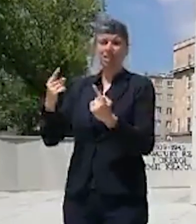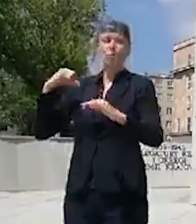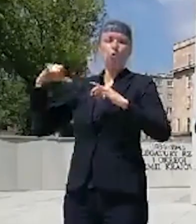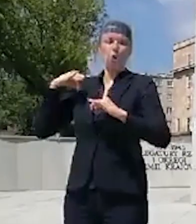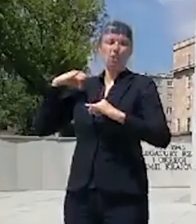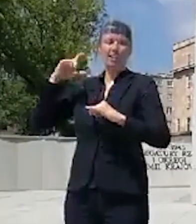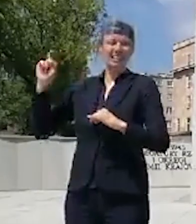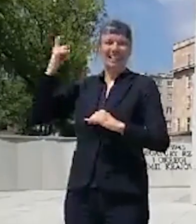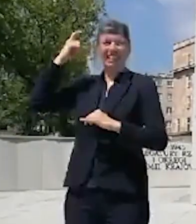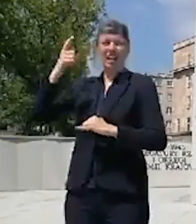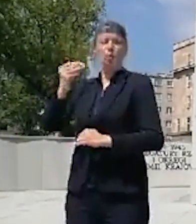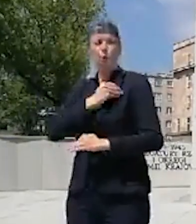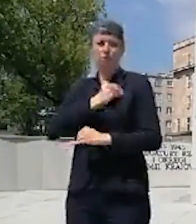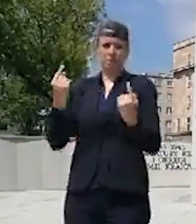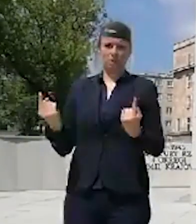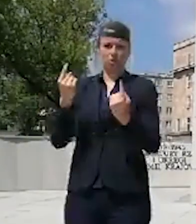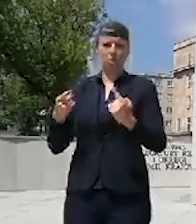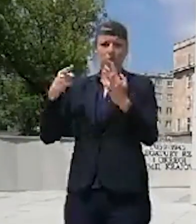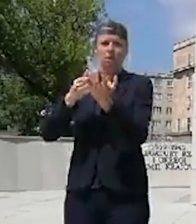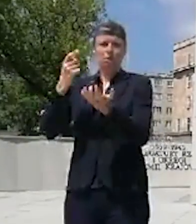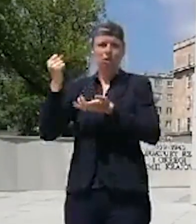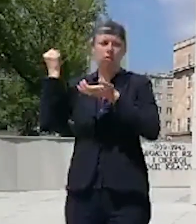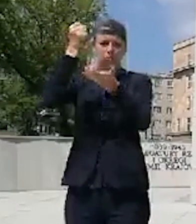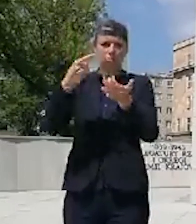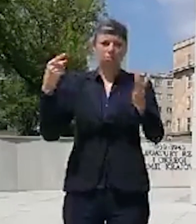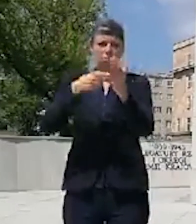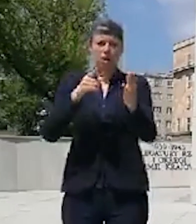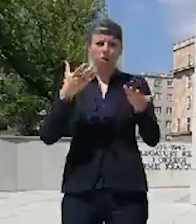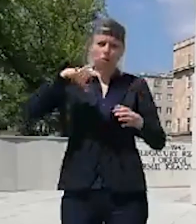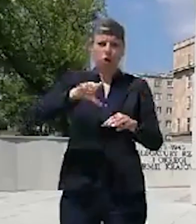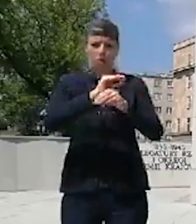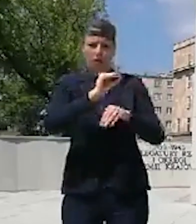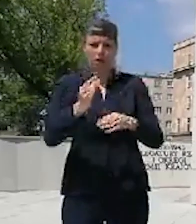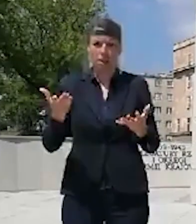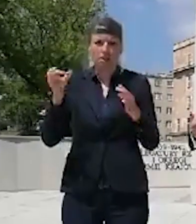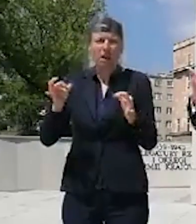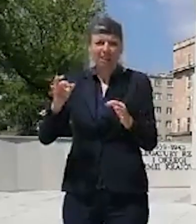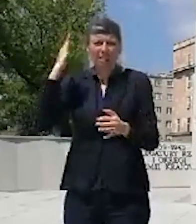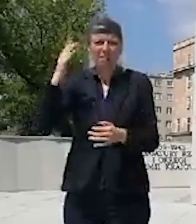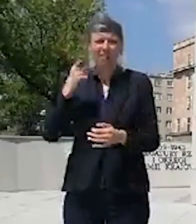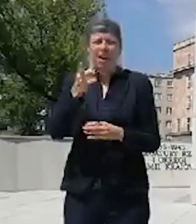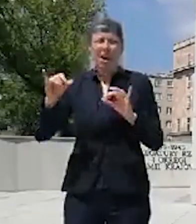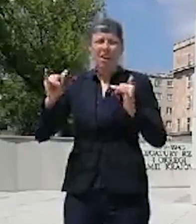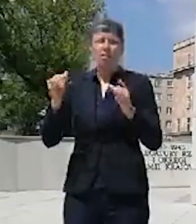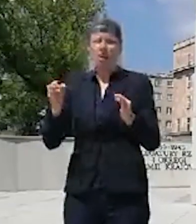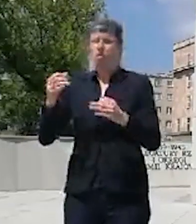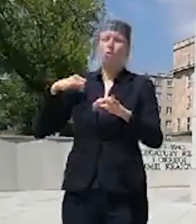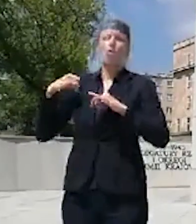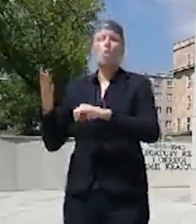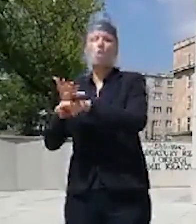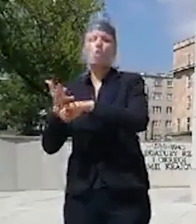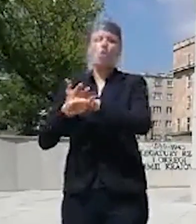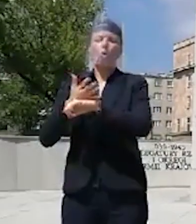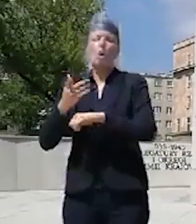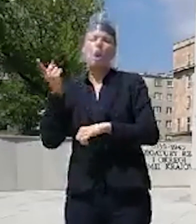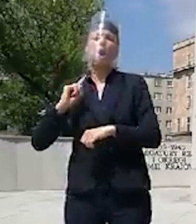jeżeli chodzi o subwencję oświatową. W tej chwili wiecie Państwo, jak jest. Rząd oszukuje, że przekazał pieniądze na podwyżki